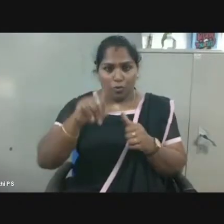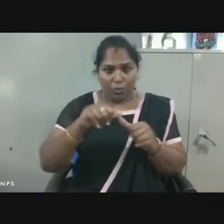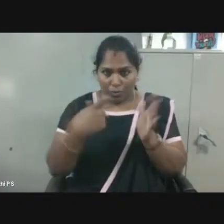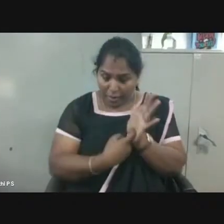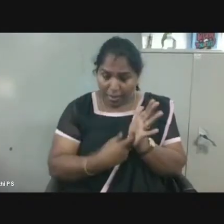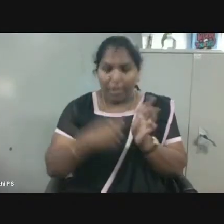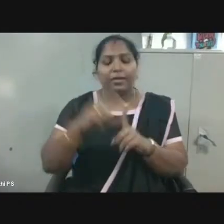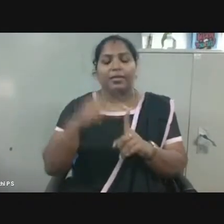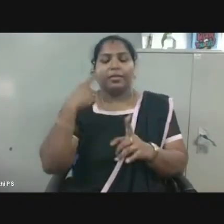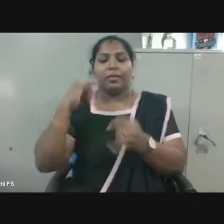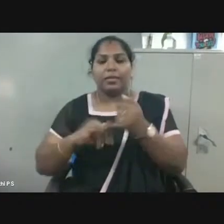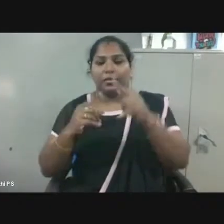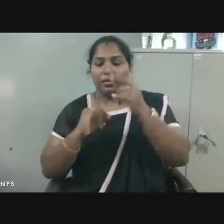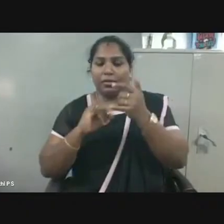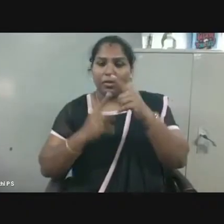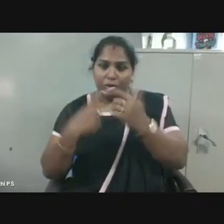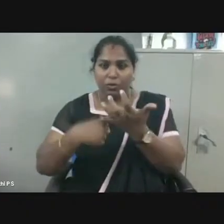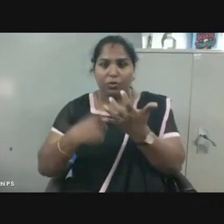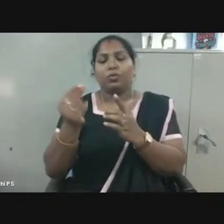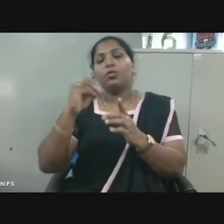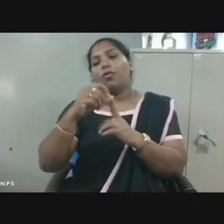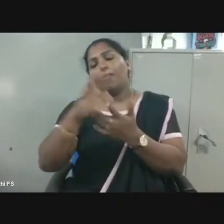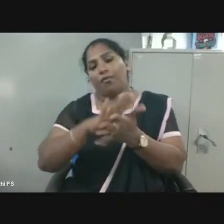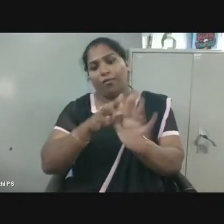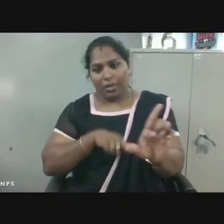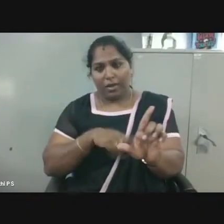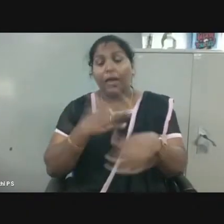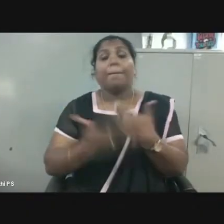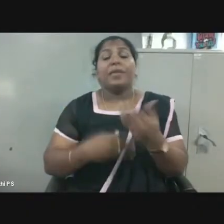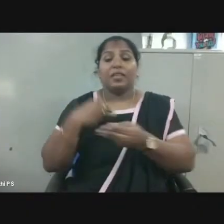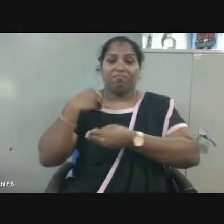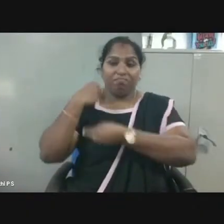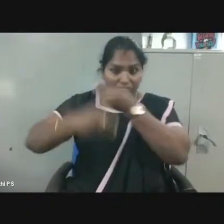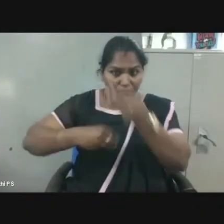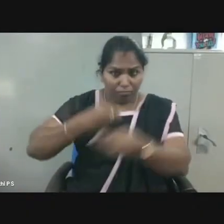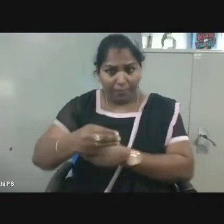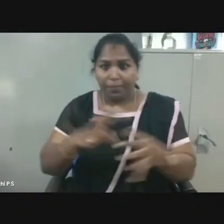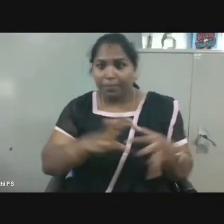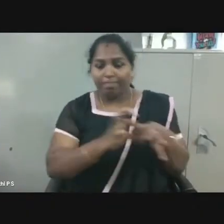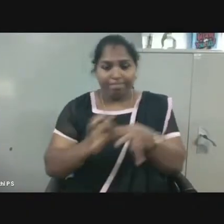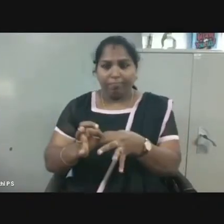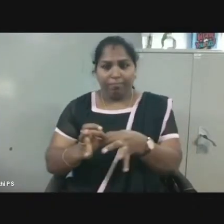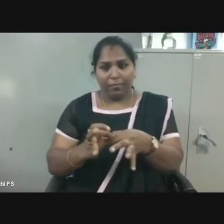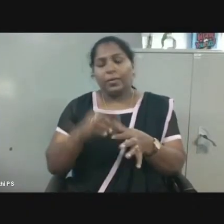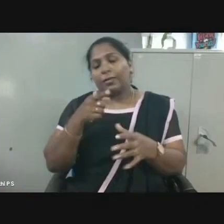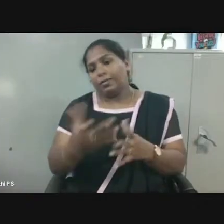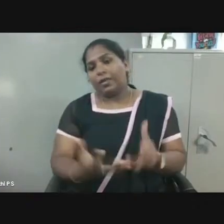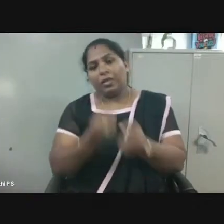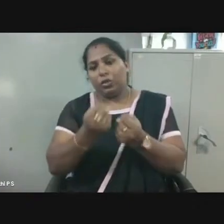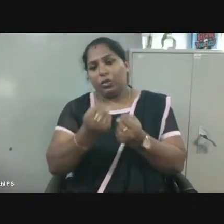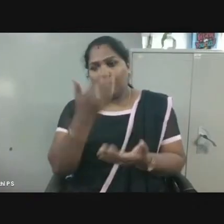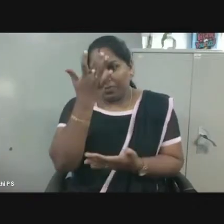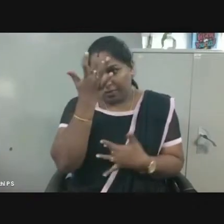മനസ്സിലാക്കാം. ഇത് ഒരു പാരമ്പര്യമായിട്ട് കിട്ടുന്ന ഒരു രോഗമാണ്. അതായത് ജനിതക രോഗം എന്നാണ് നമ്മൾ അതിനെ